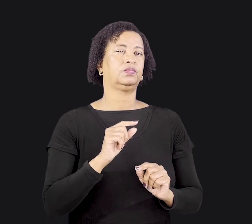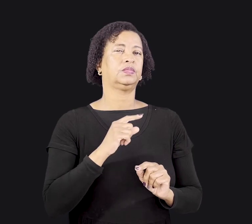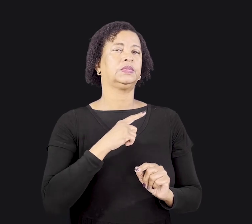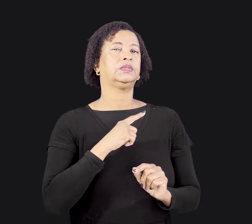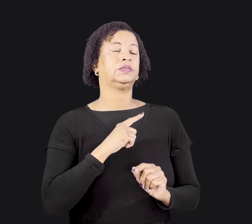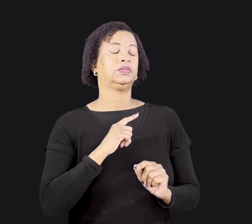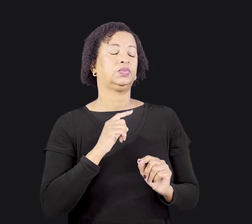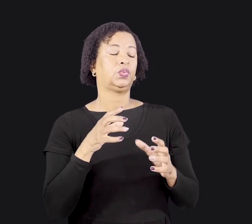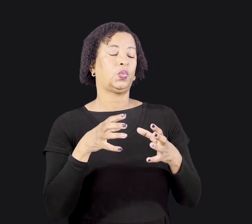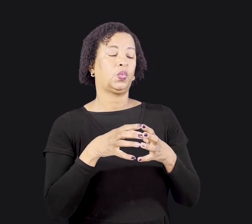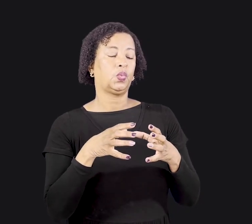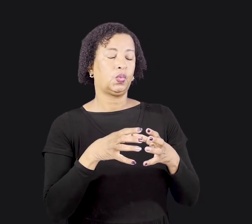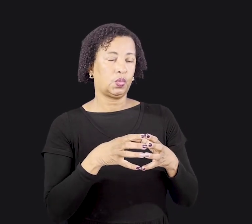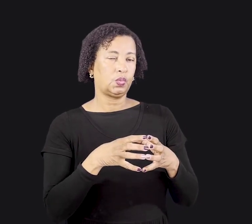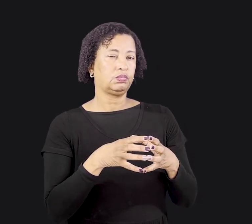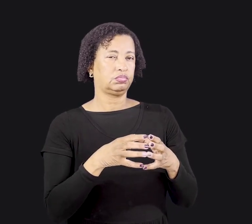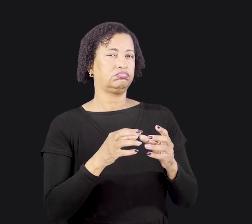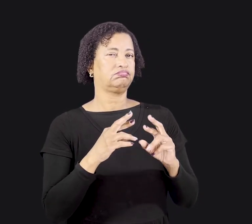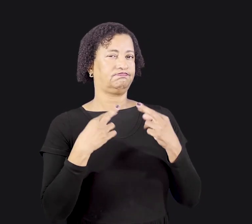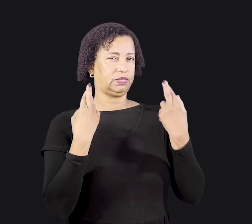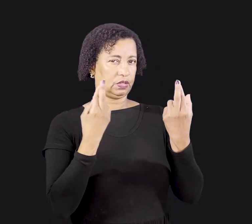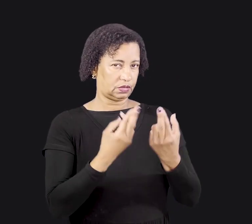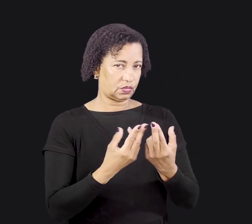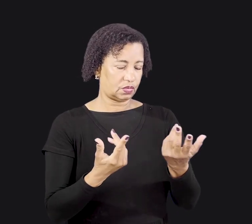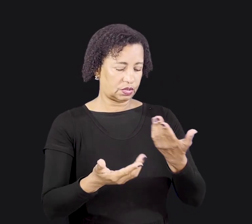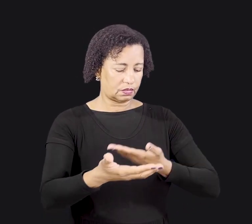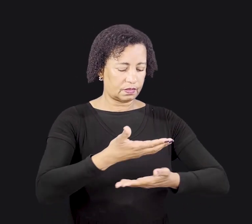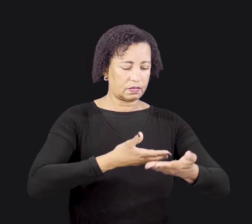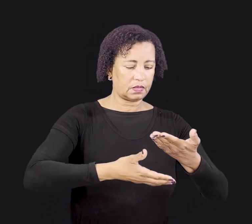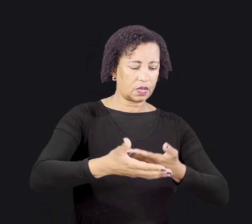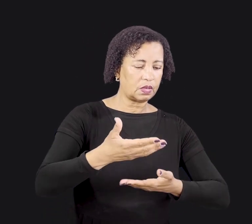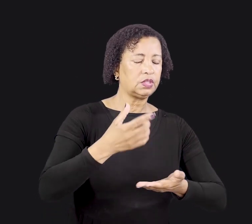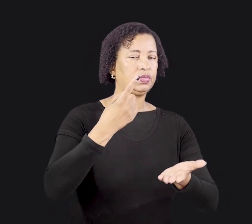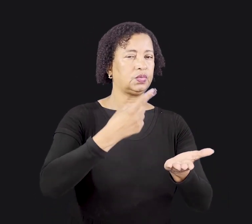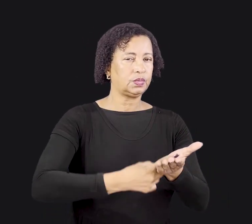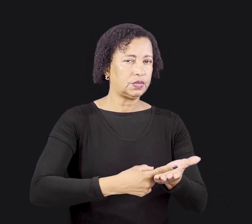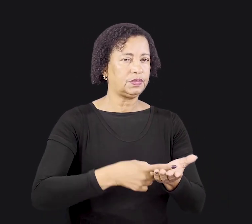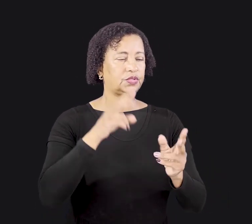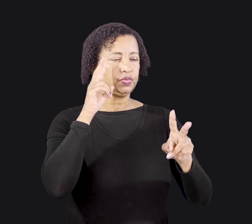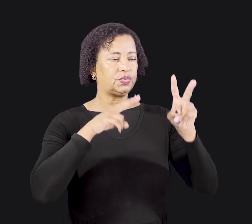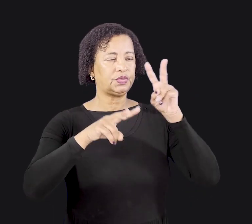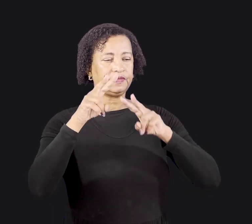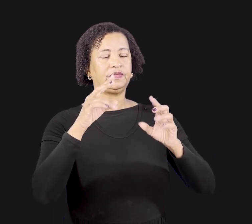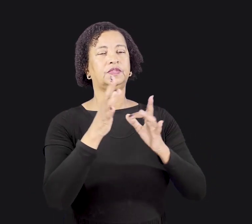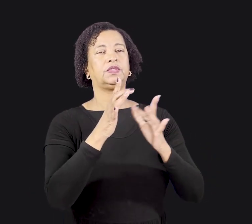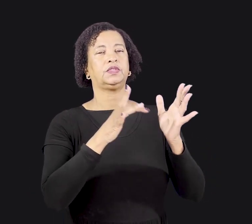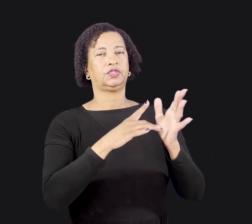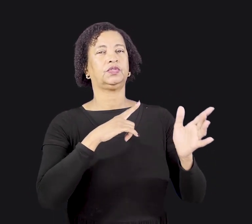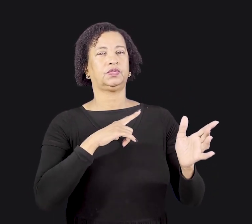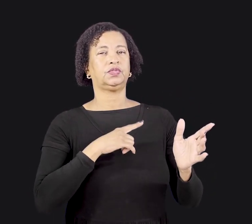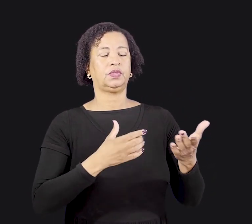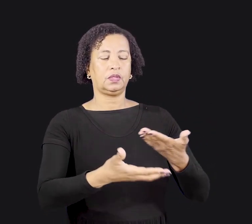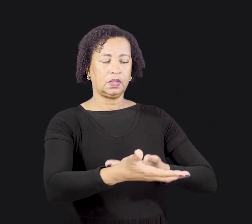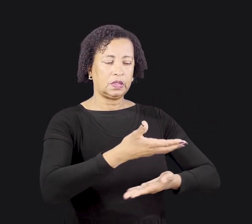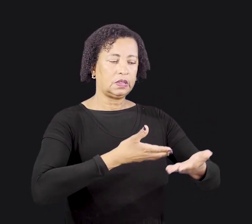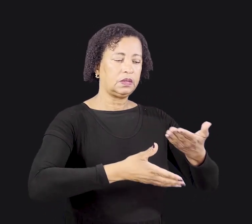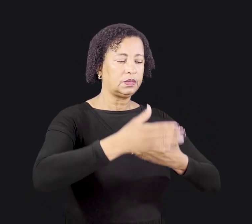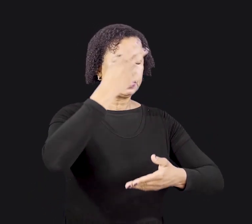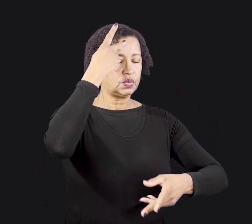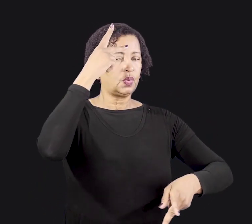que compartilharia da missão e da visão que ele tinha. Jesus queria compartilhar a sua visão e missão com o povo, tornando-o parte de